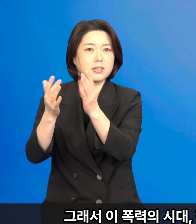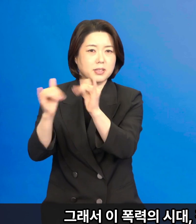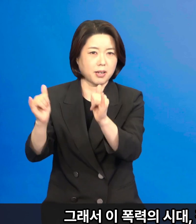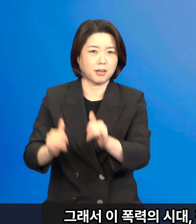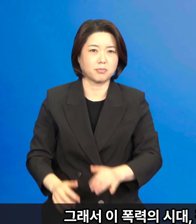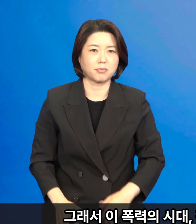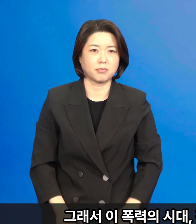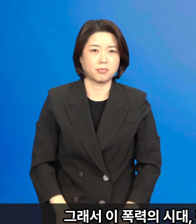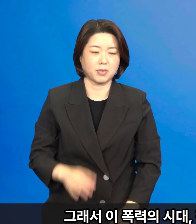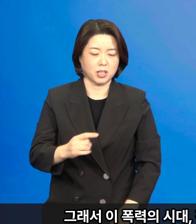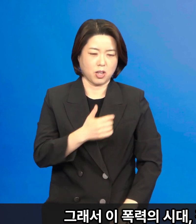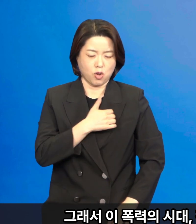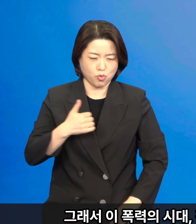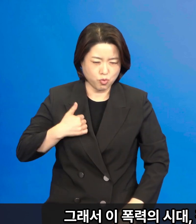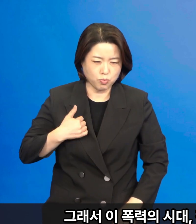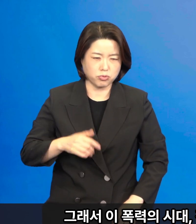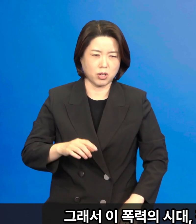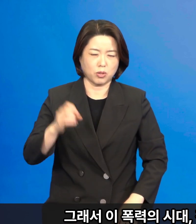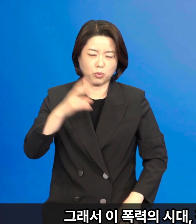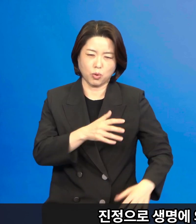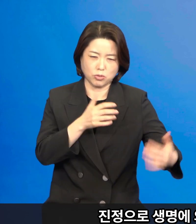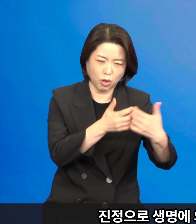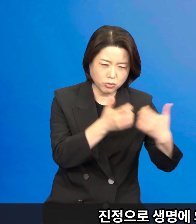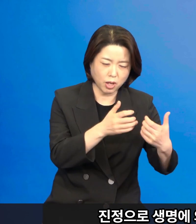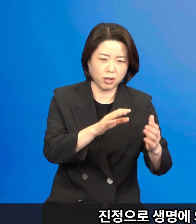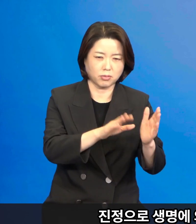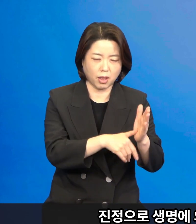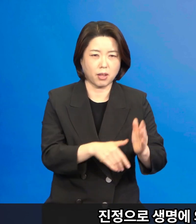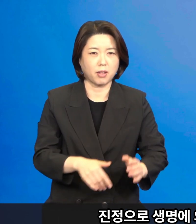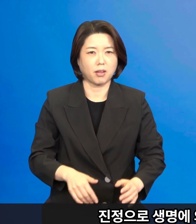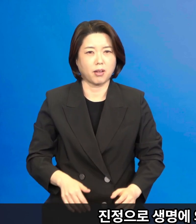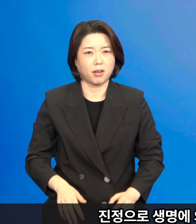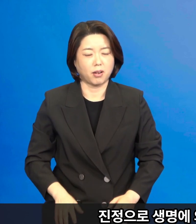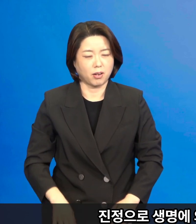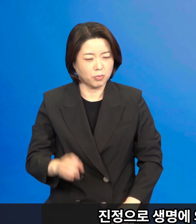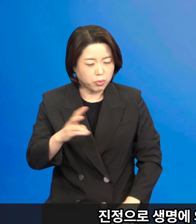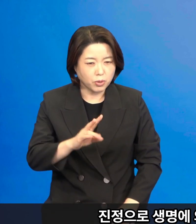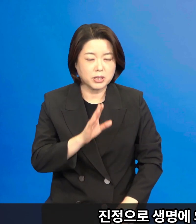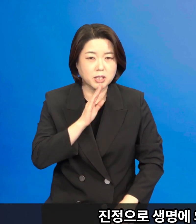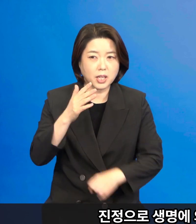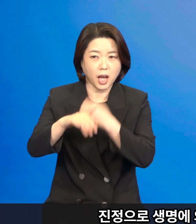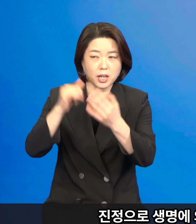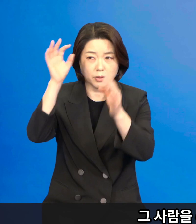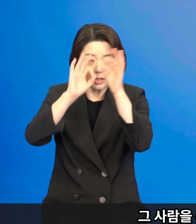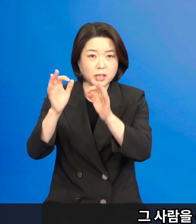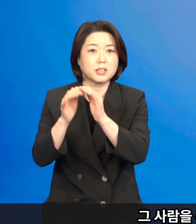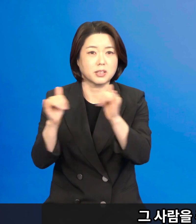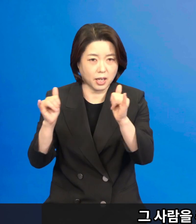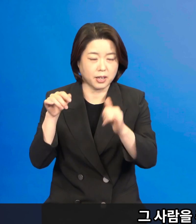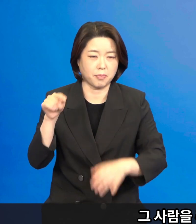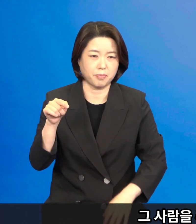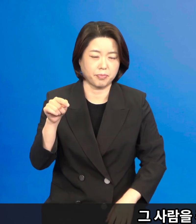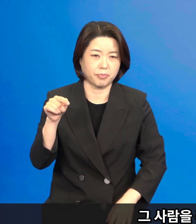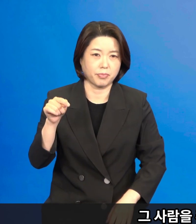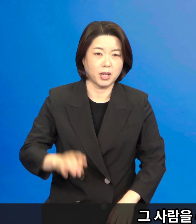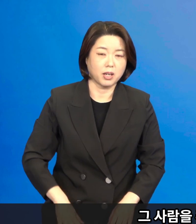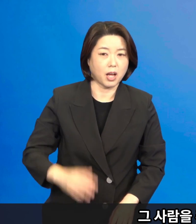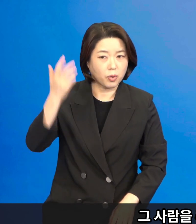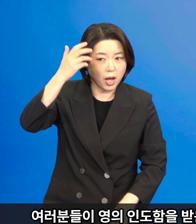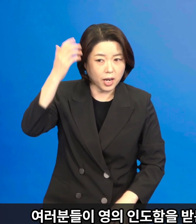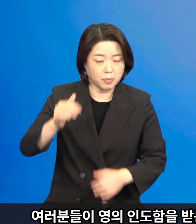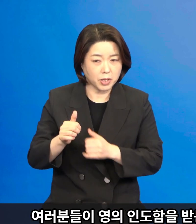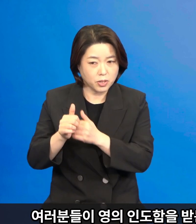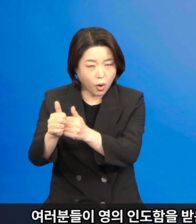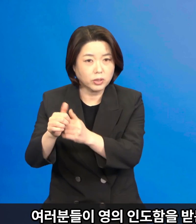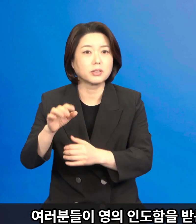이 폭력의 시대, 전쟁의 시대에 하나님을 찾는 사람은 진정으로 생명에 의해서, 영에 의해서 살아가는 그 사람을 주님은 찾고